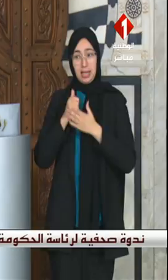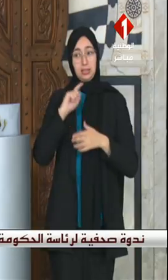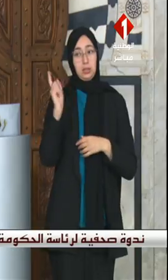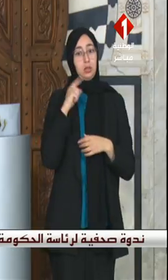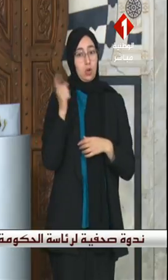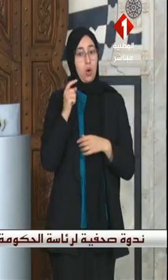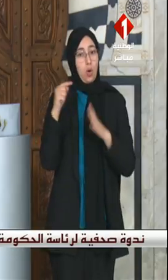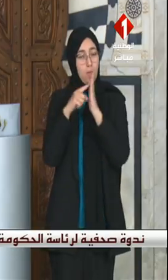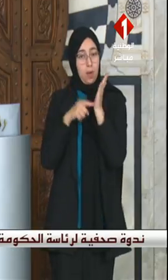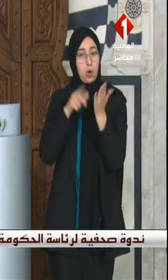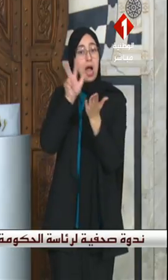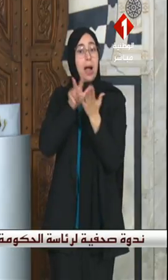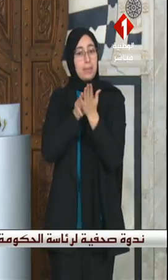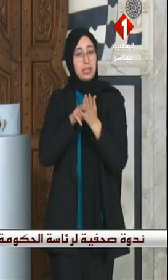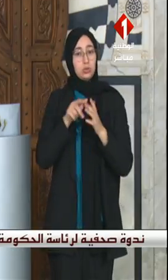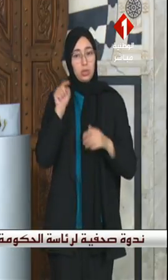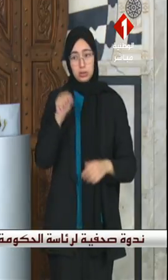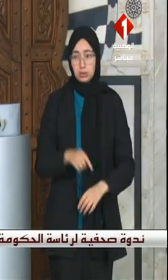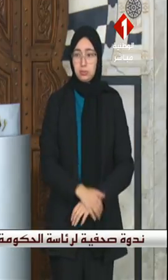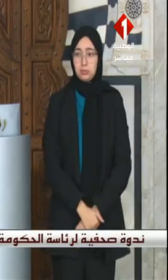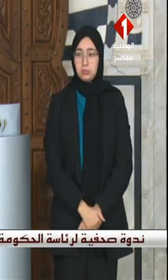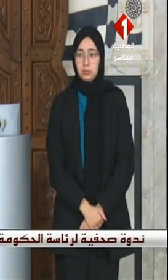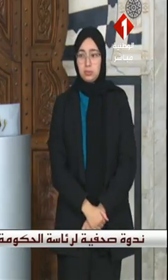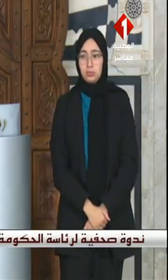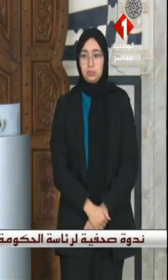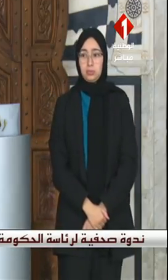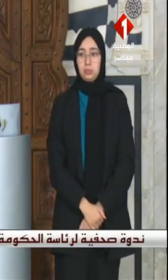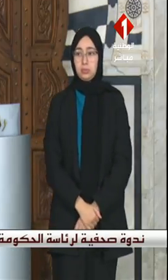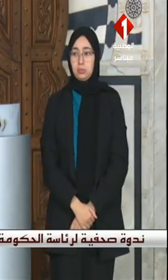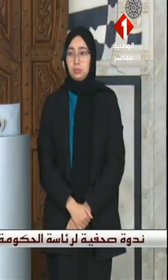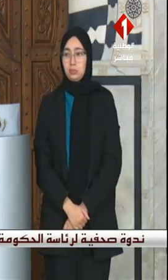ضرورة تطبيق الإجراءات الوقائية.